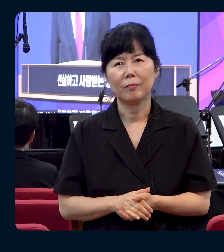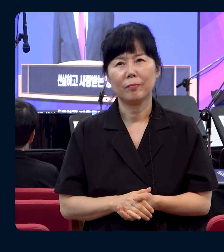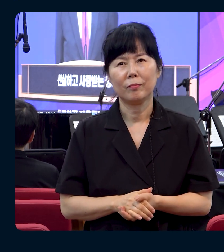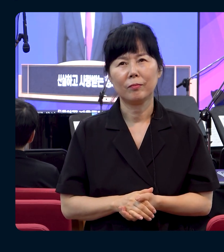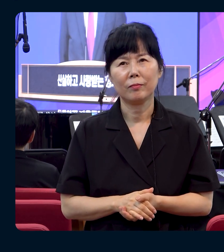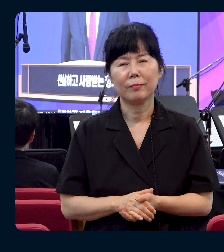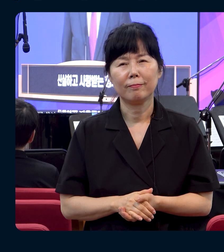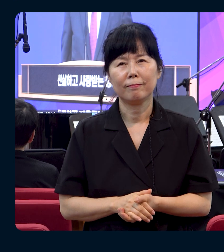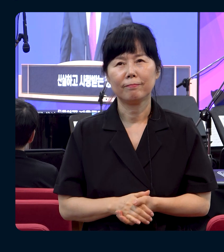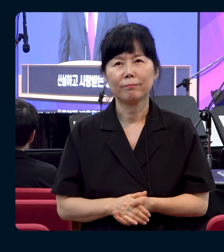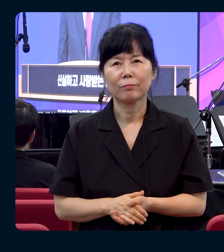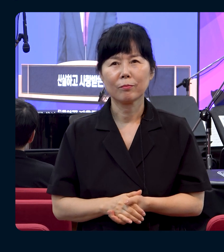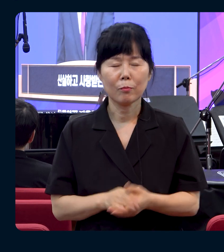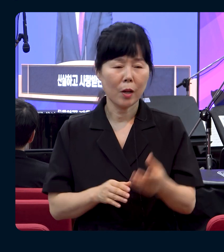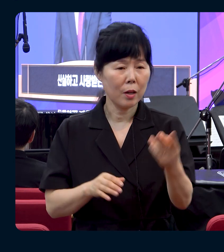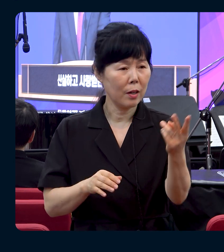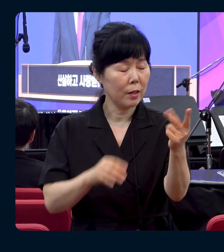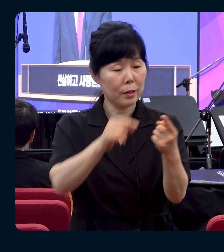자, 그런데